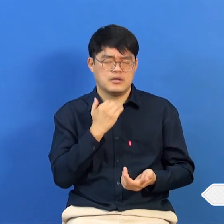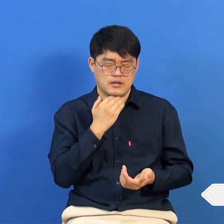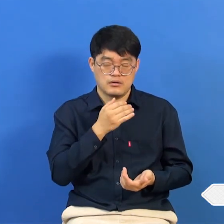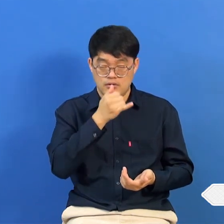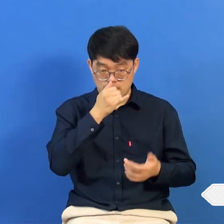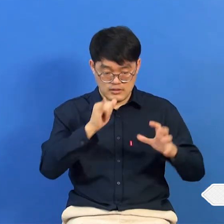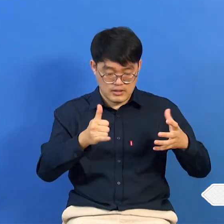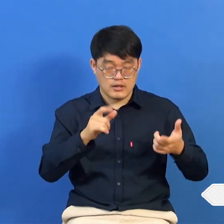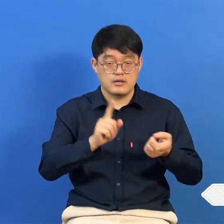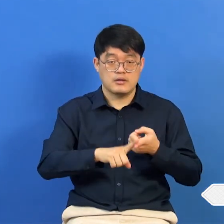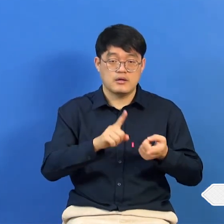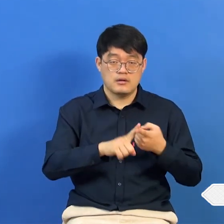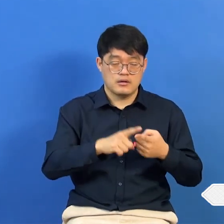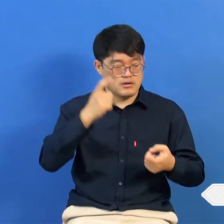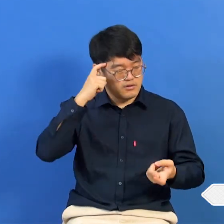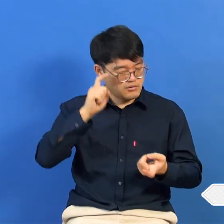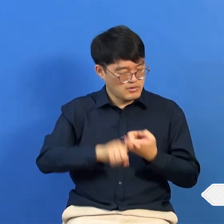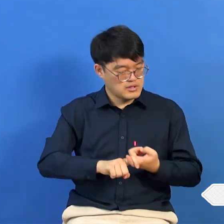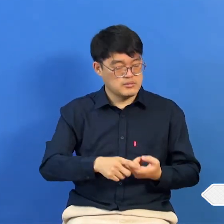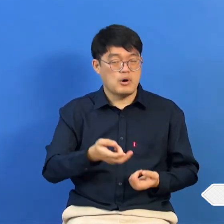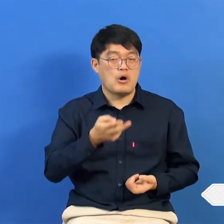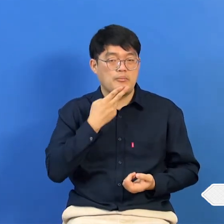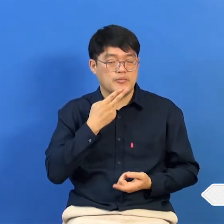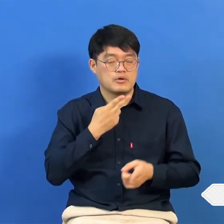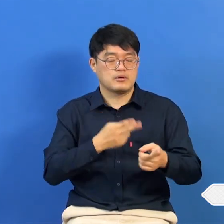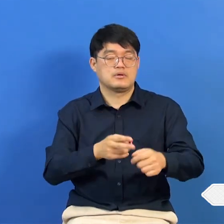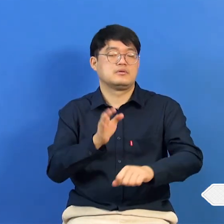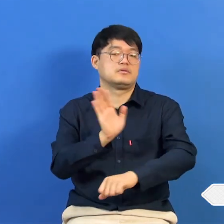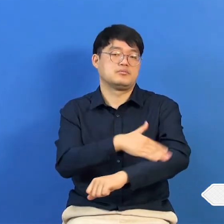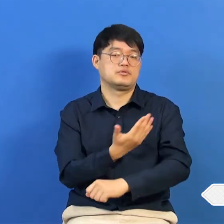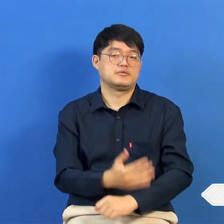좀 무관심하다면 그것처럼 잘못된 것이 어디 있겠습니까?